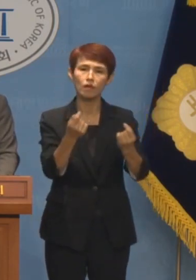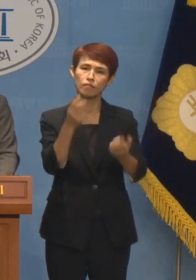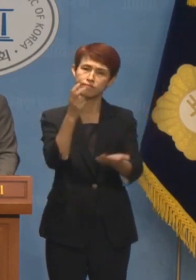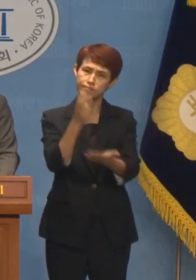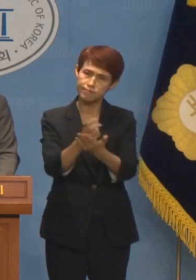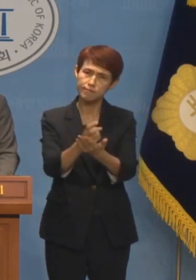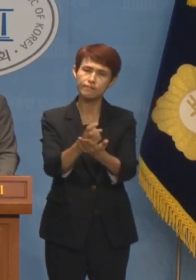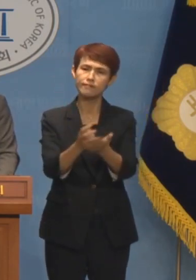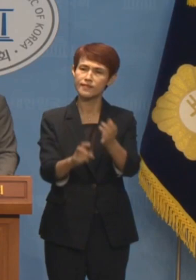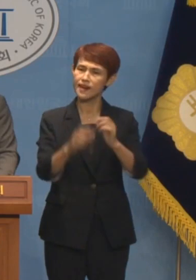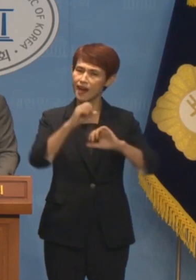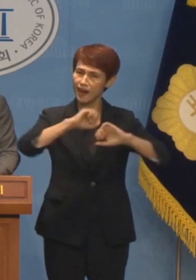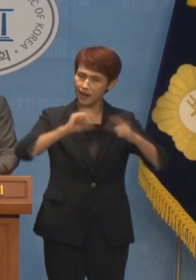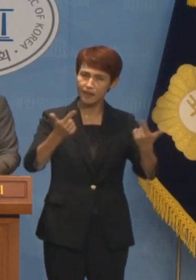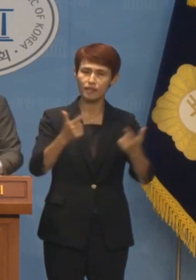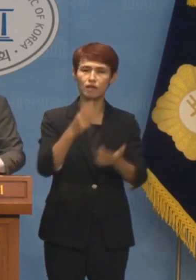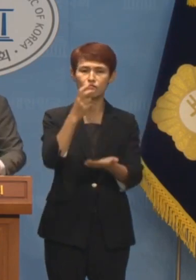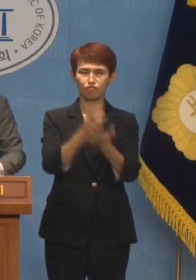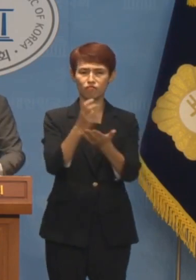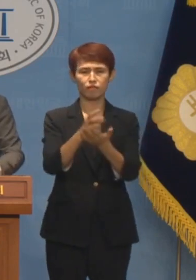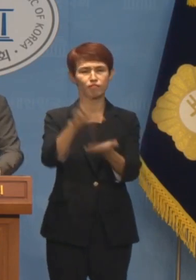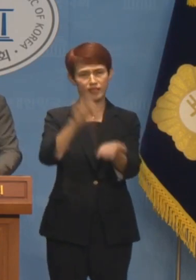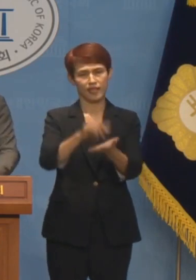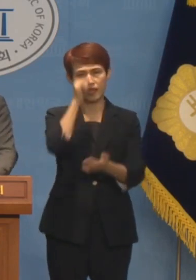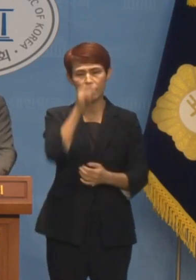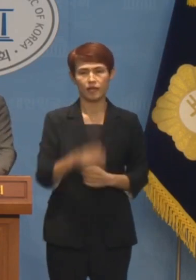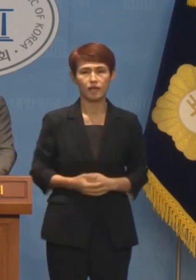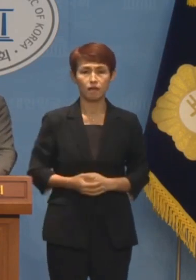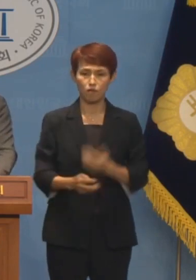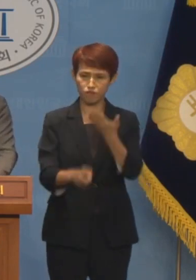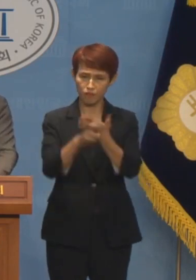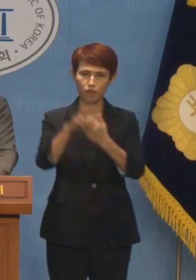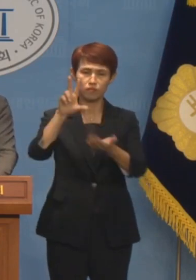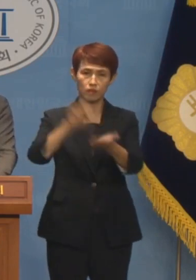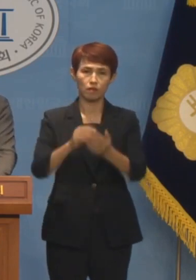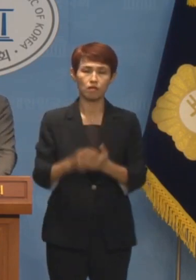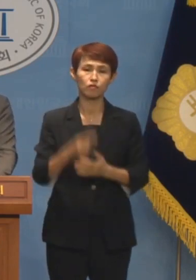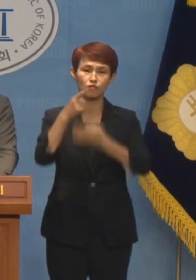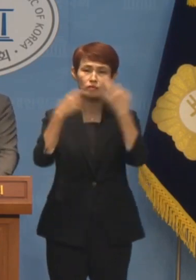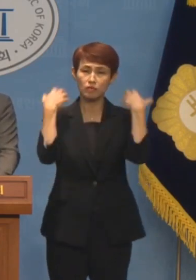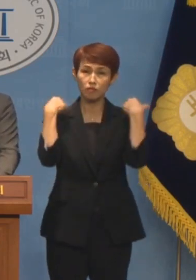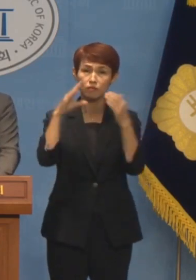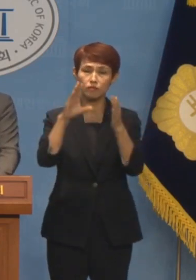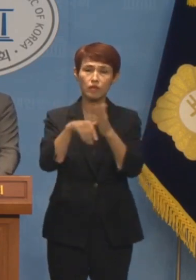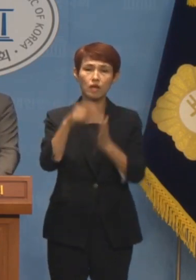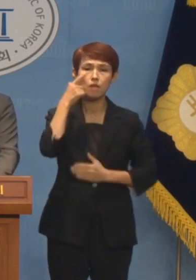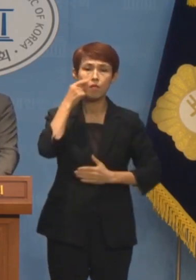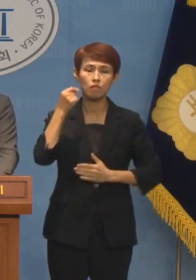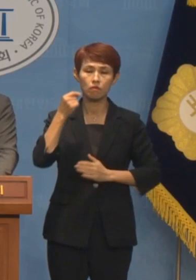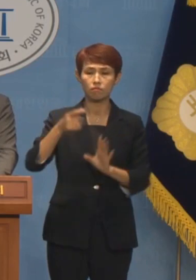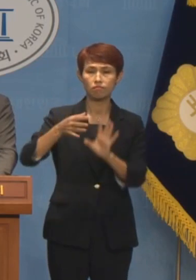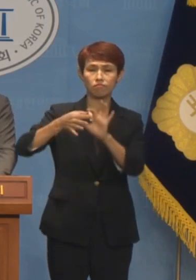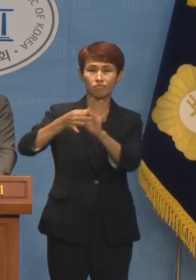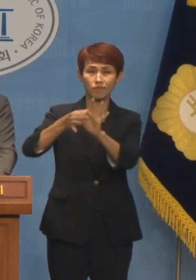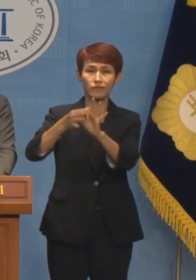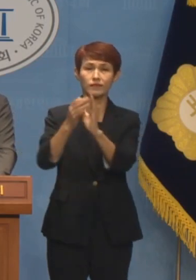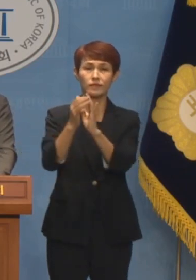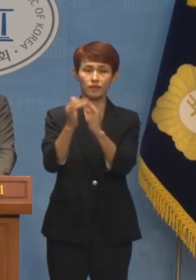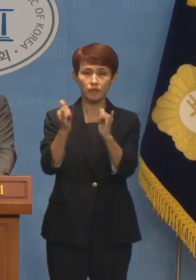있습니다. 윤석열 정부 들어 수많은 친일 뉴라이트 학자들이 주요